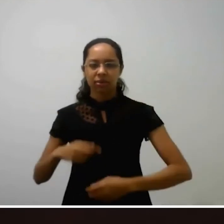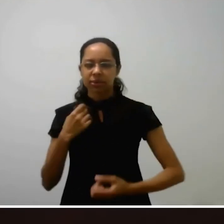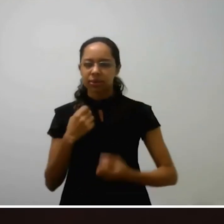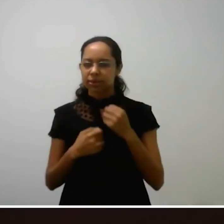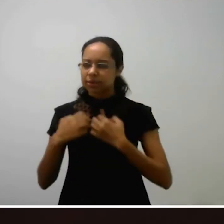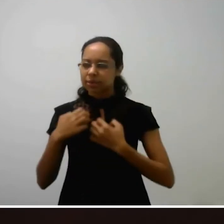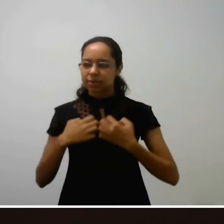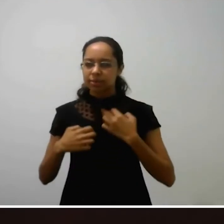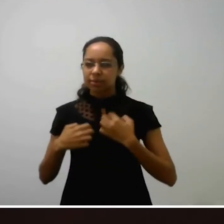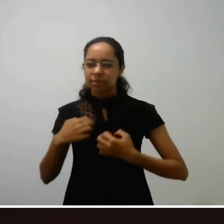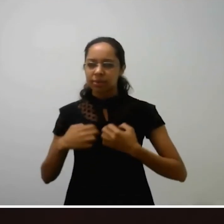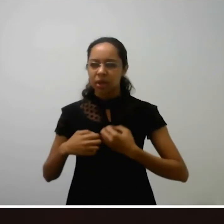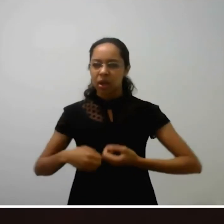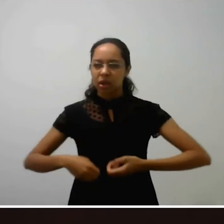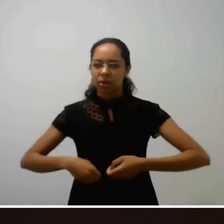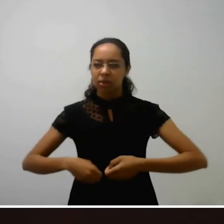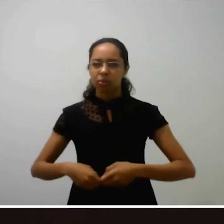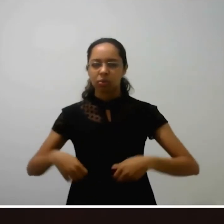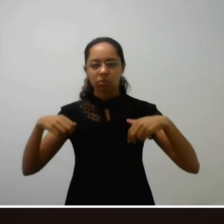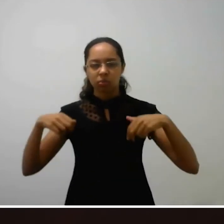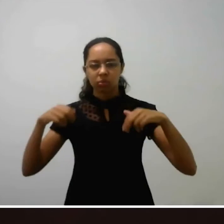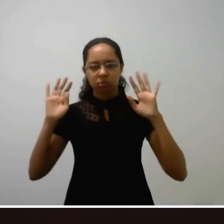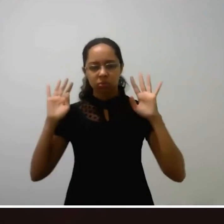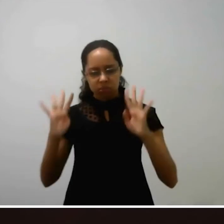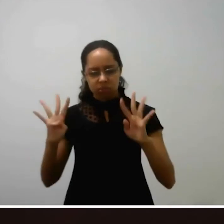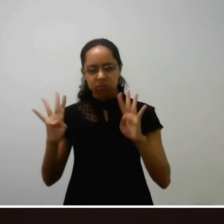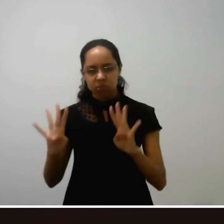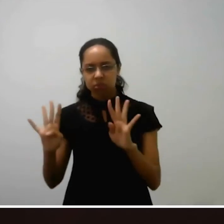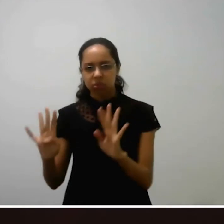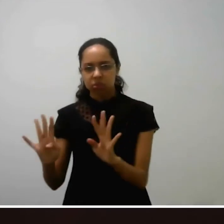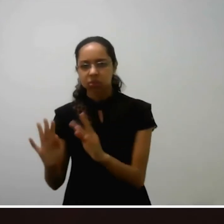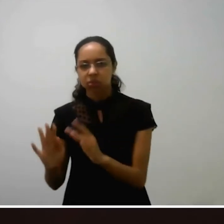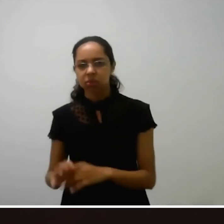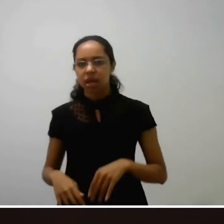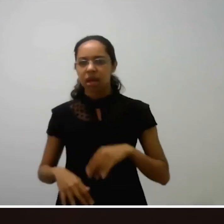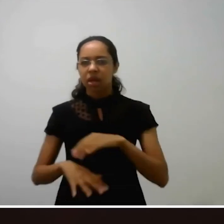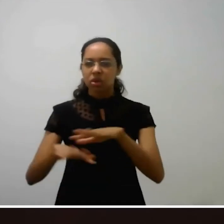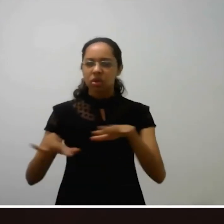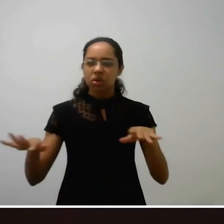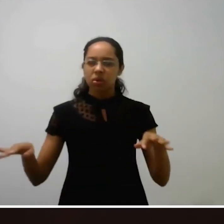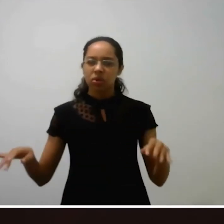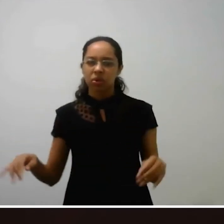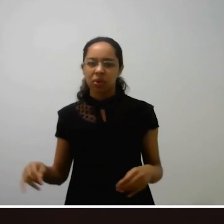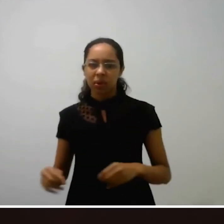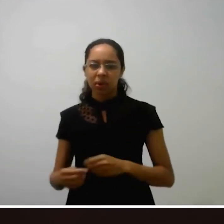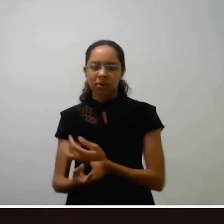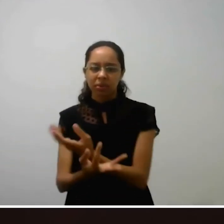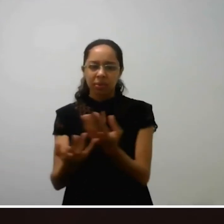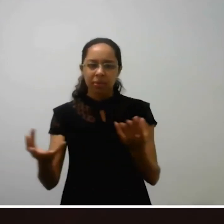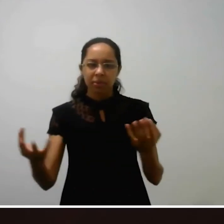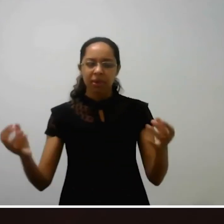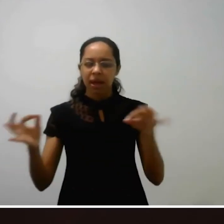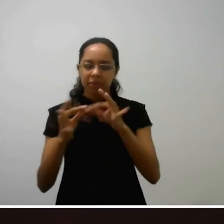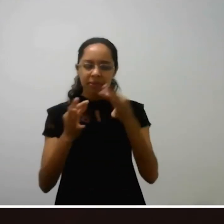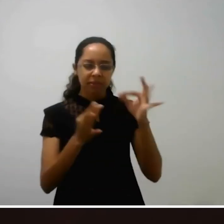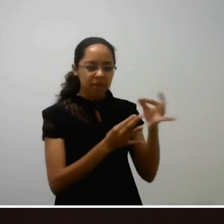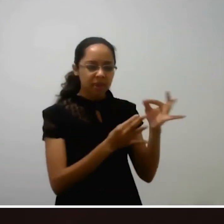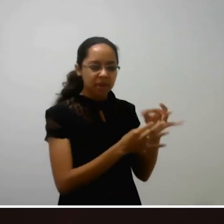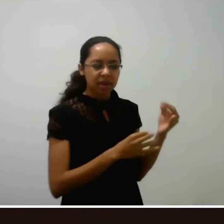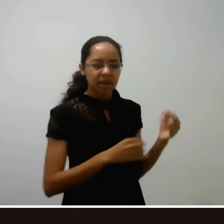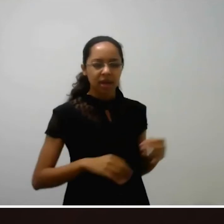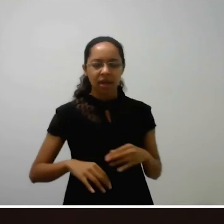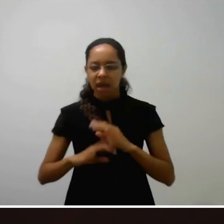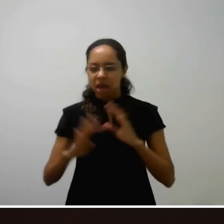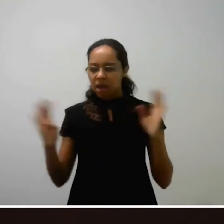marchou através das terras cobertas de vinhas e olivais. Era uma região muito bonita. queimando, matando e destruindo tudo,